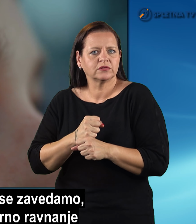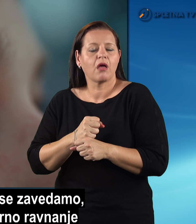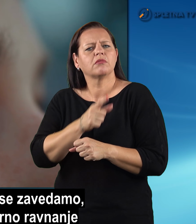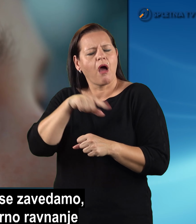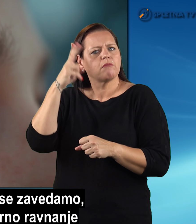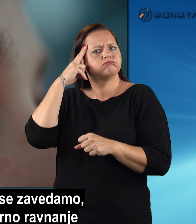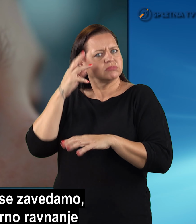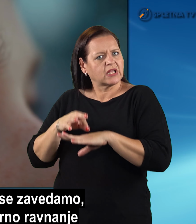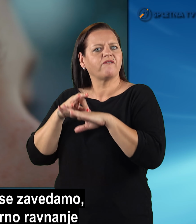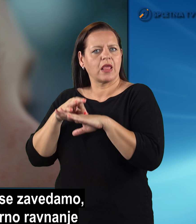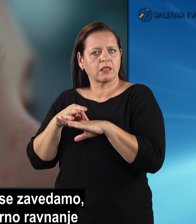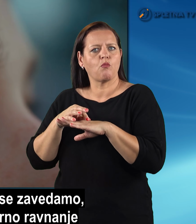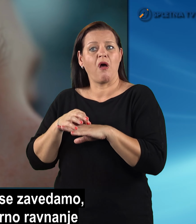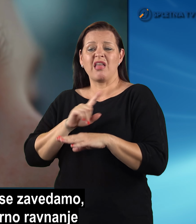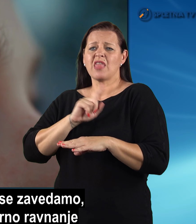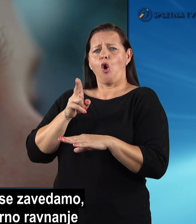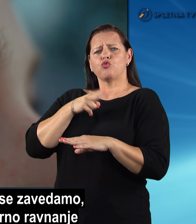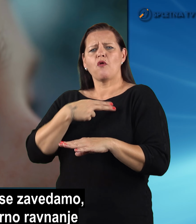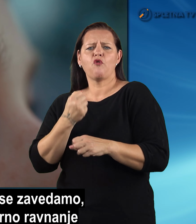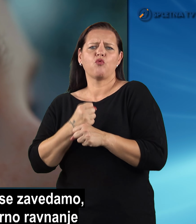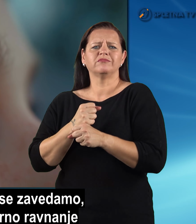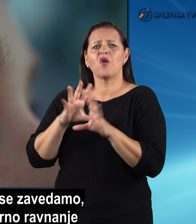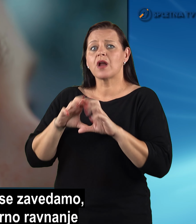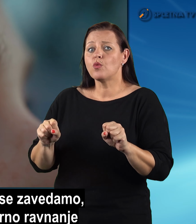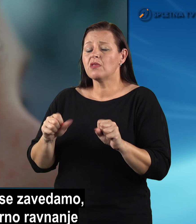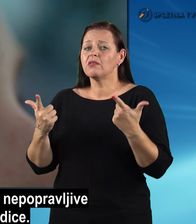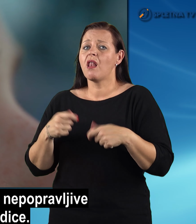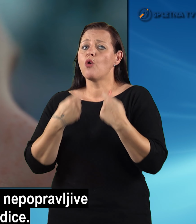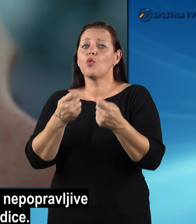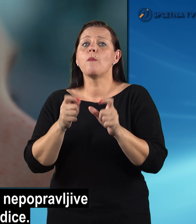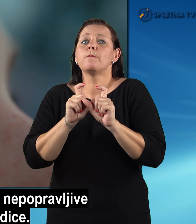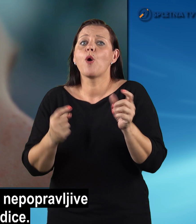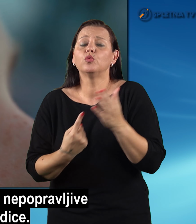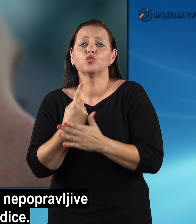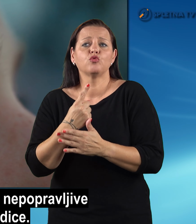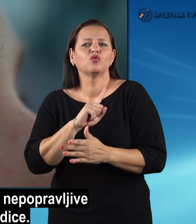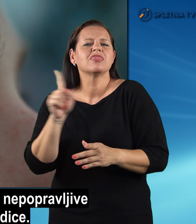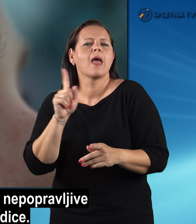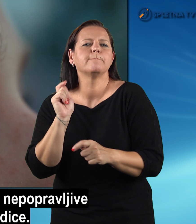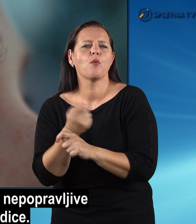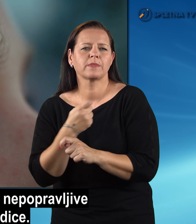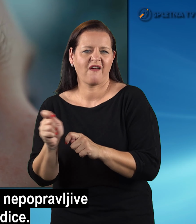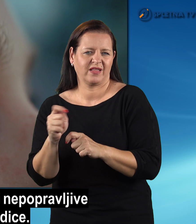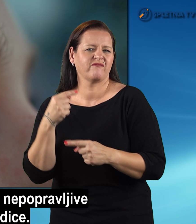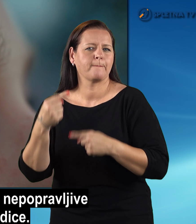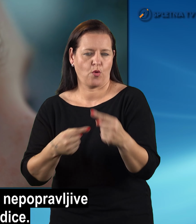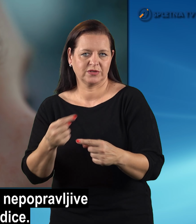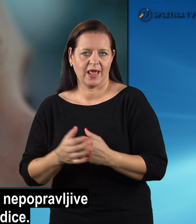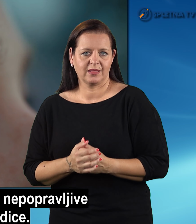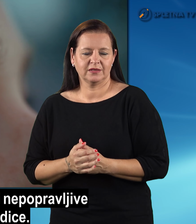se zavedamo, da neodgovorno ravnanje lahko povzroči nepopravljive posledice.